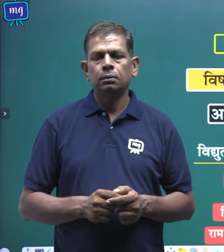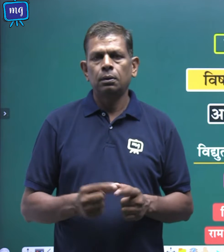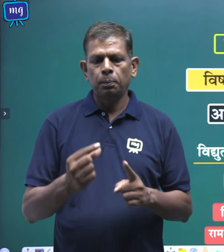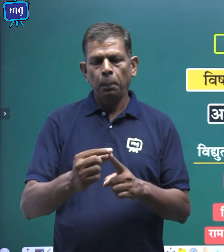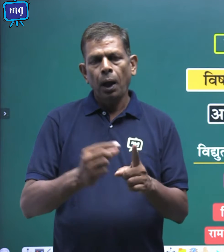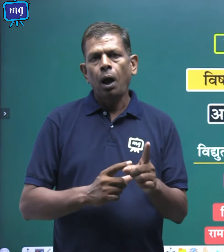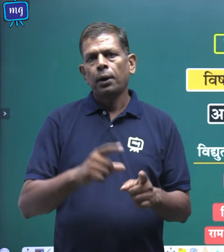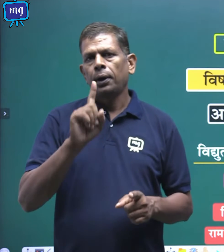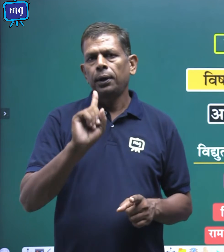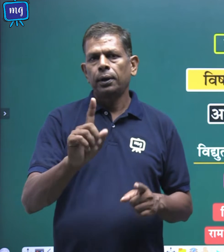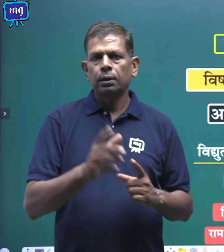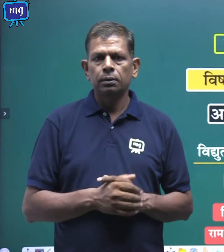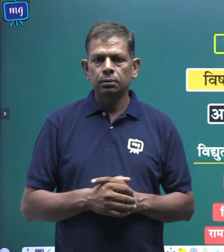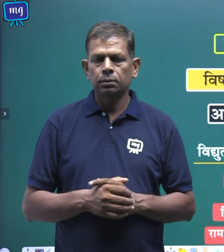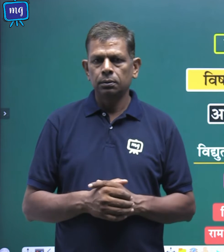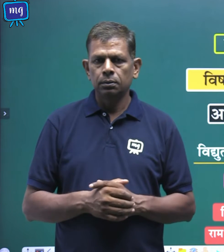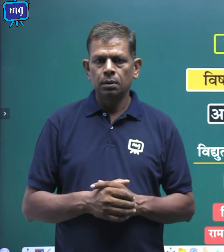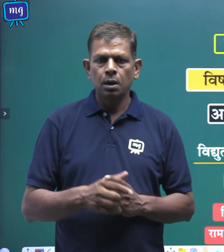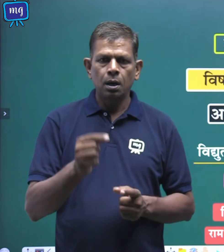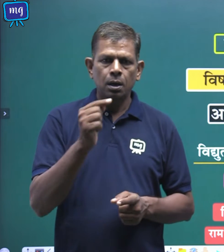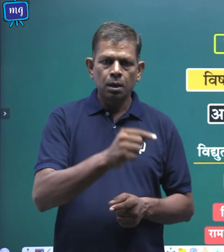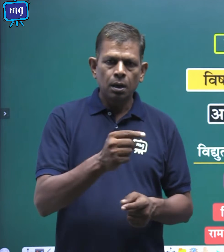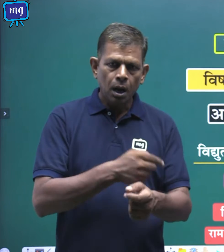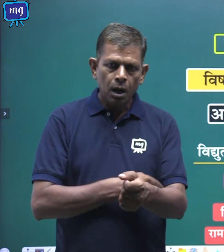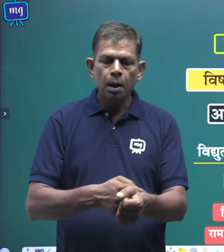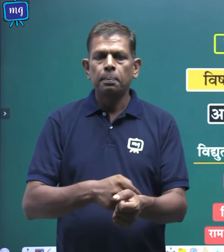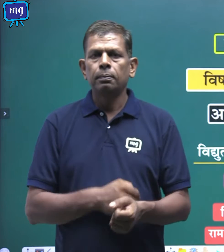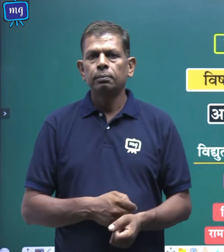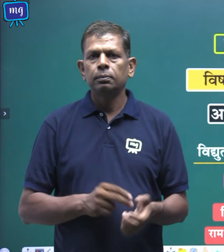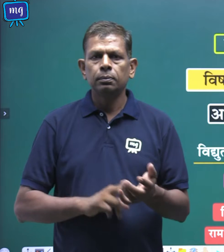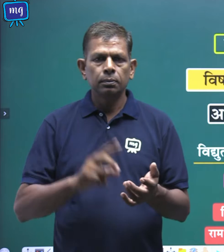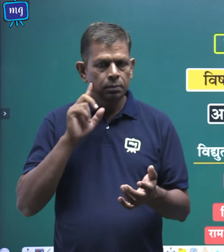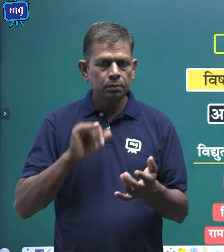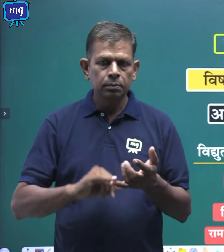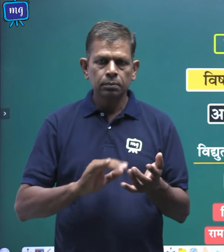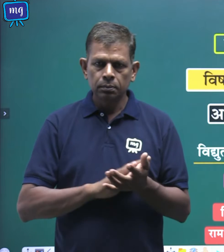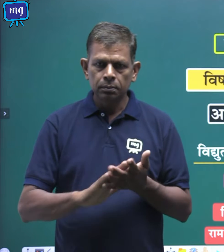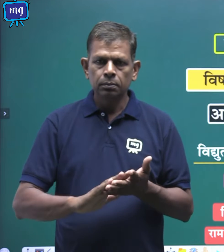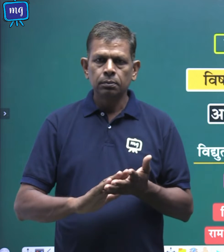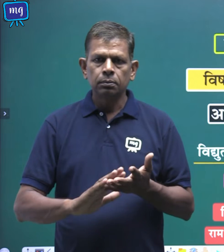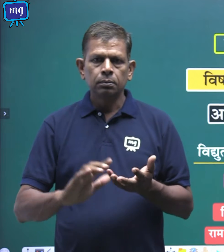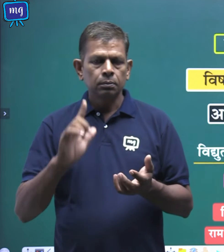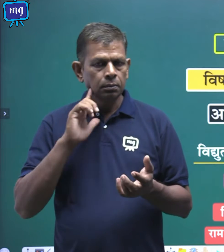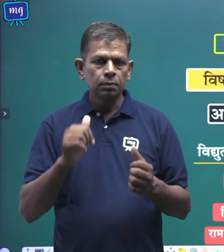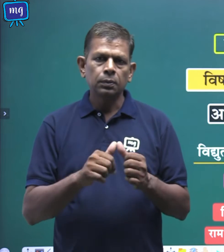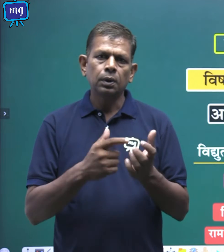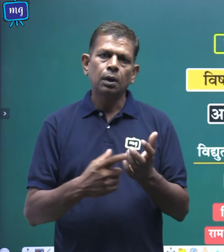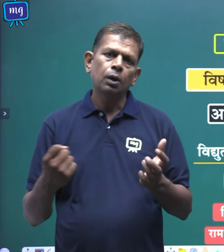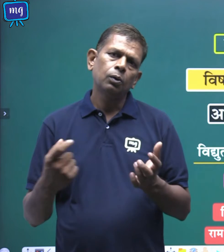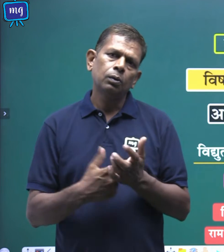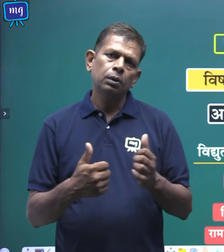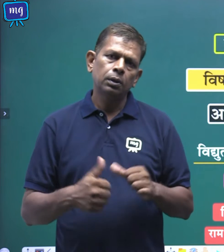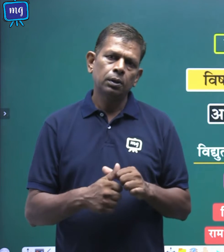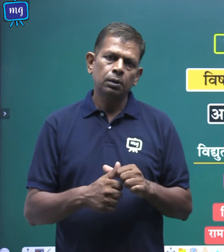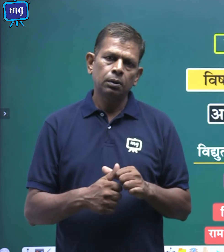भाग 1। मेरा नाम निशी अरोड़ा है और मेरे साथ